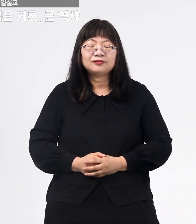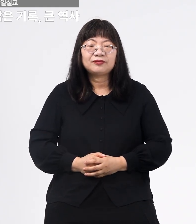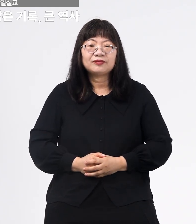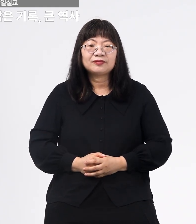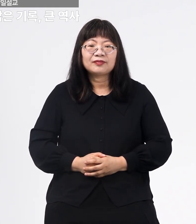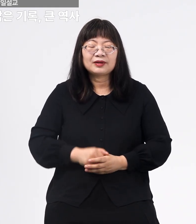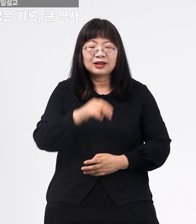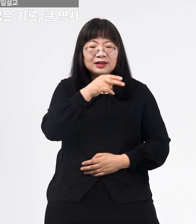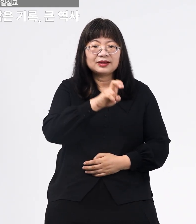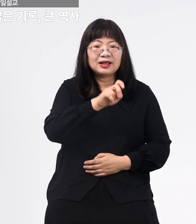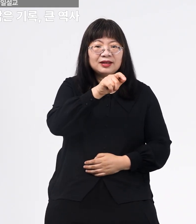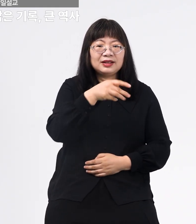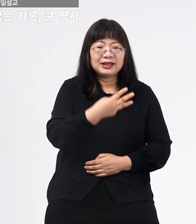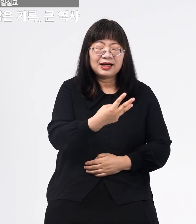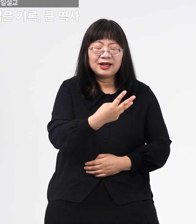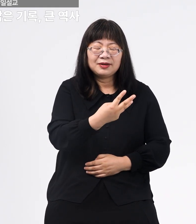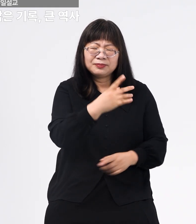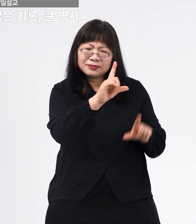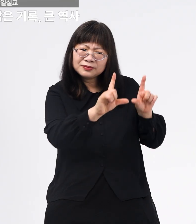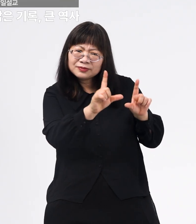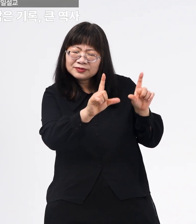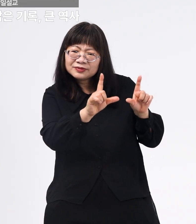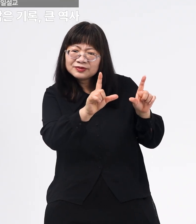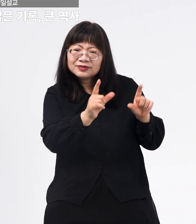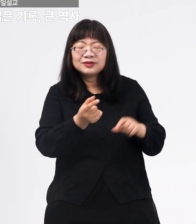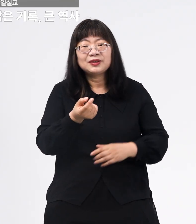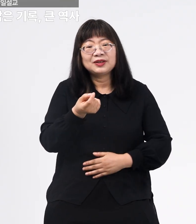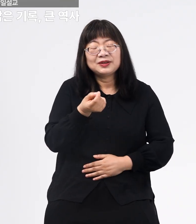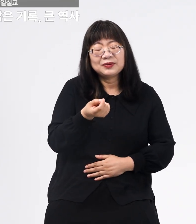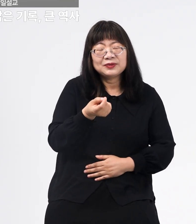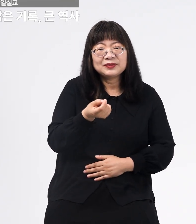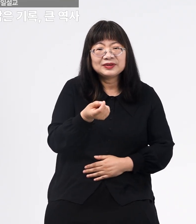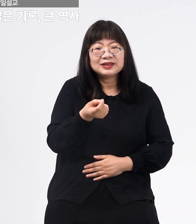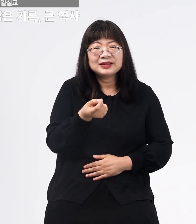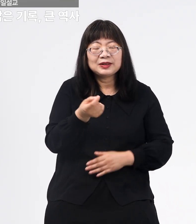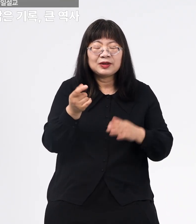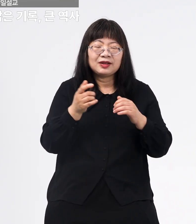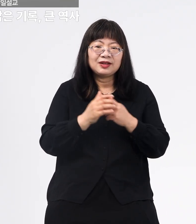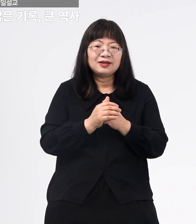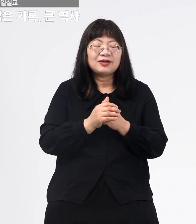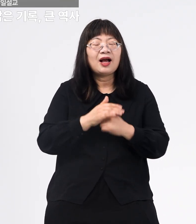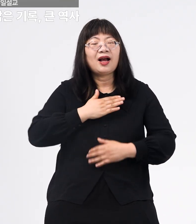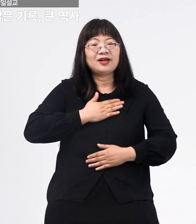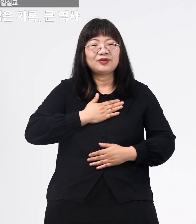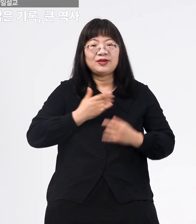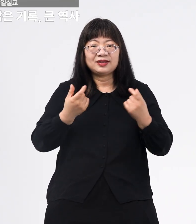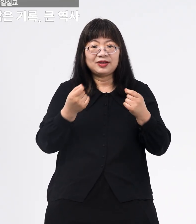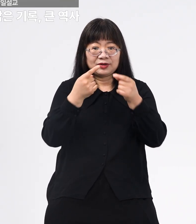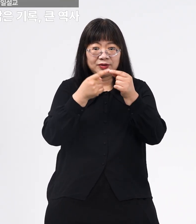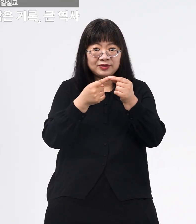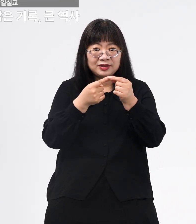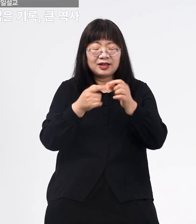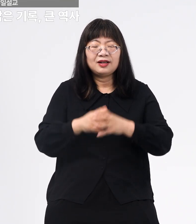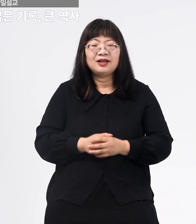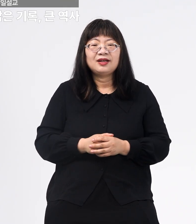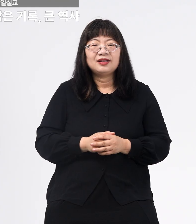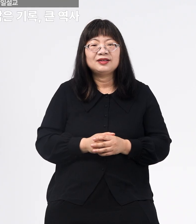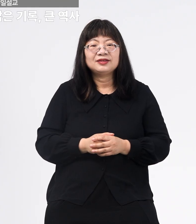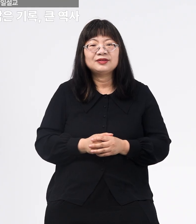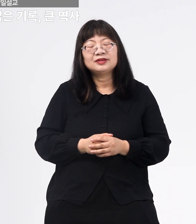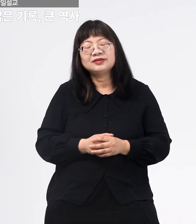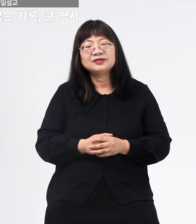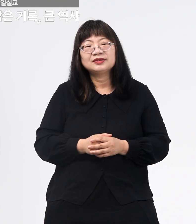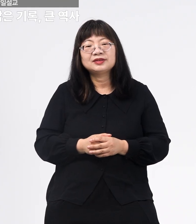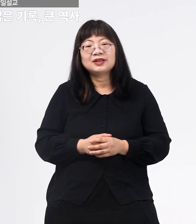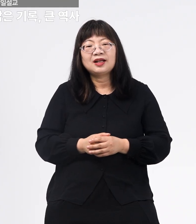일단 삼갈의 캐릭터가 그래도 조금씩 열립니다. 첫째, 이방의